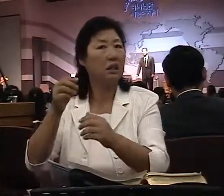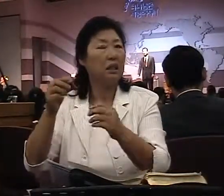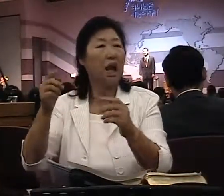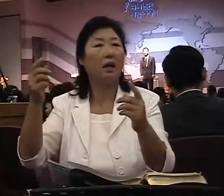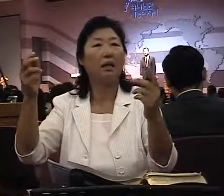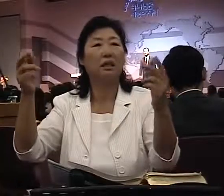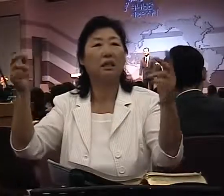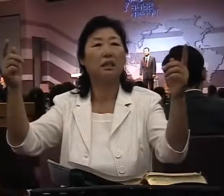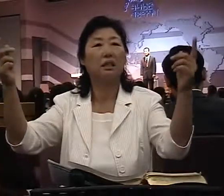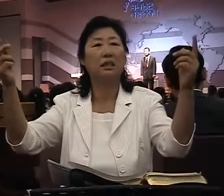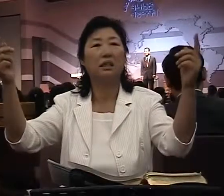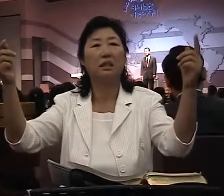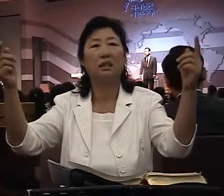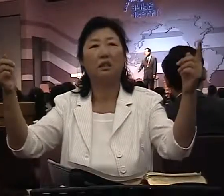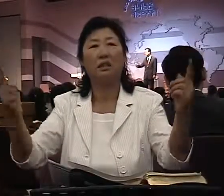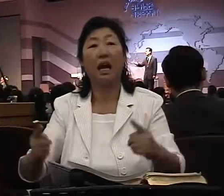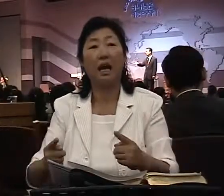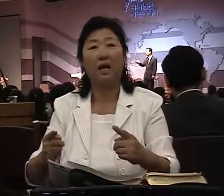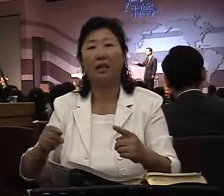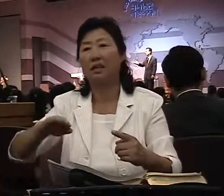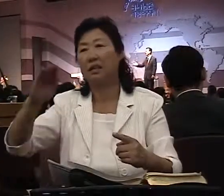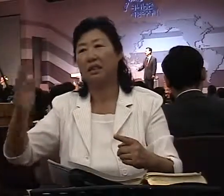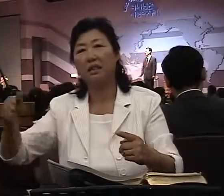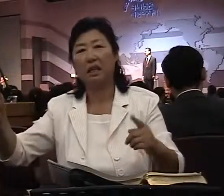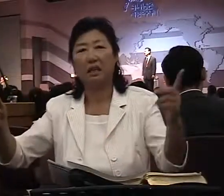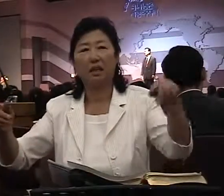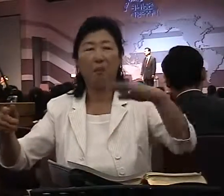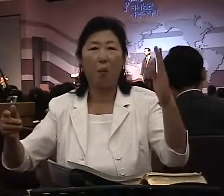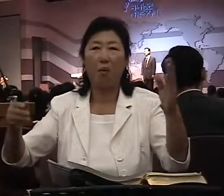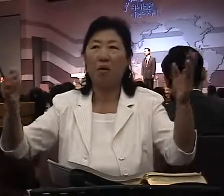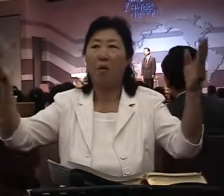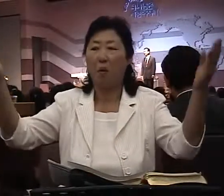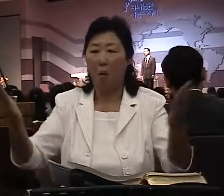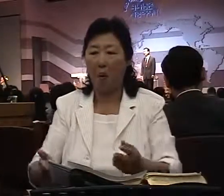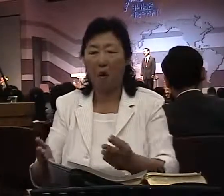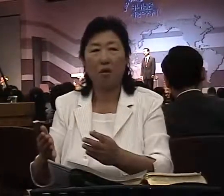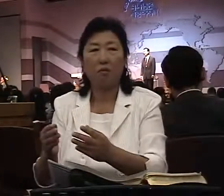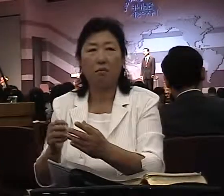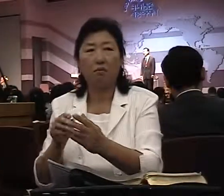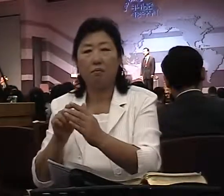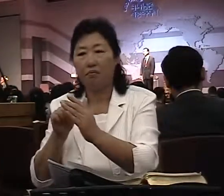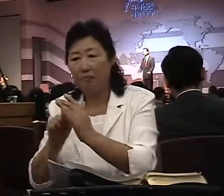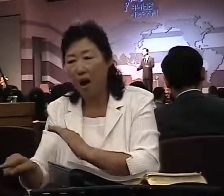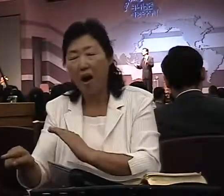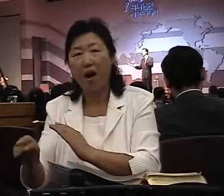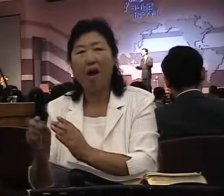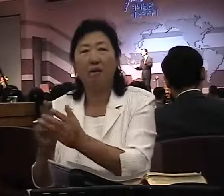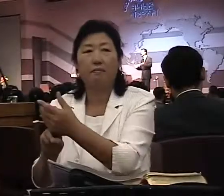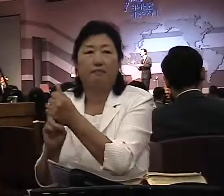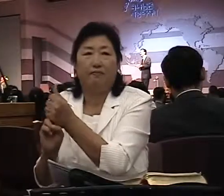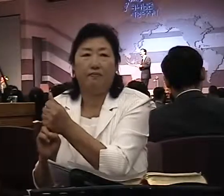것입니다. 30년 동안 숨어 있었어요. 30년 동안. 산에서 들쥐처럼 살았습니다.